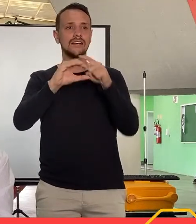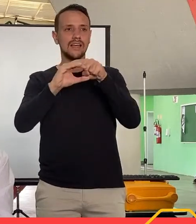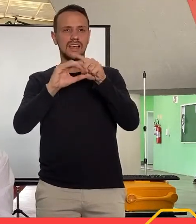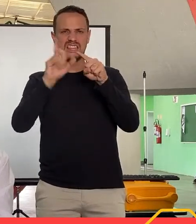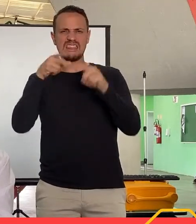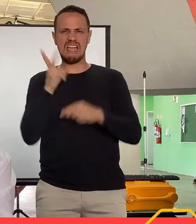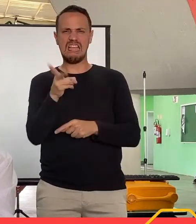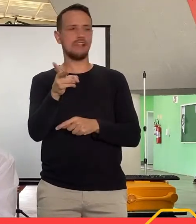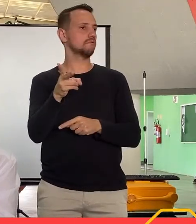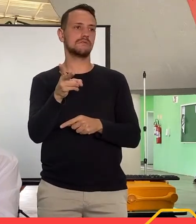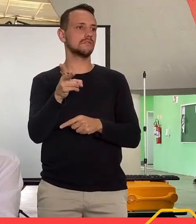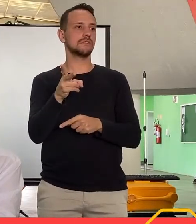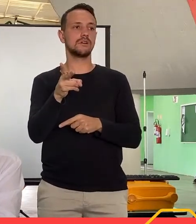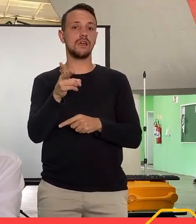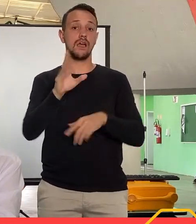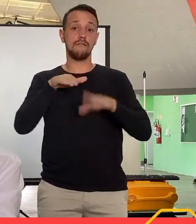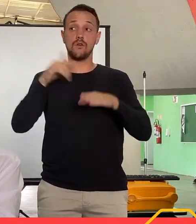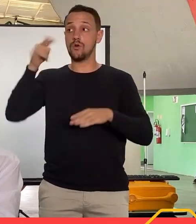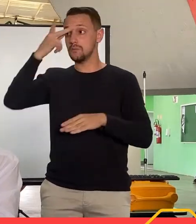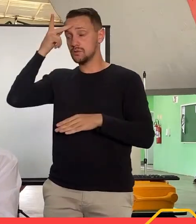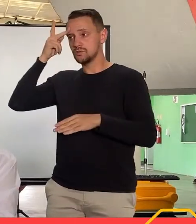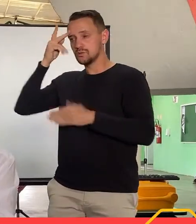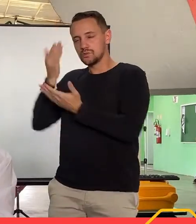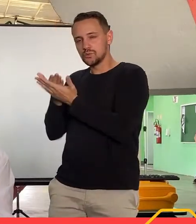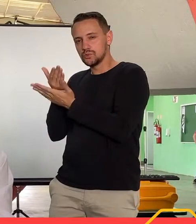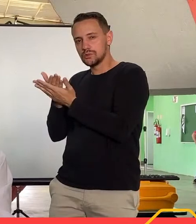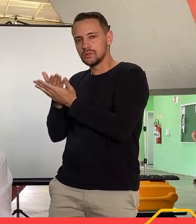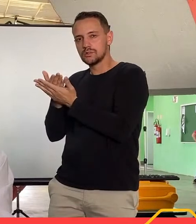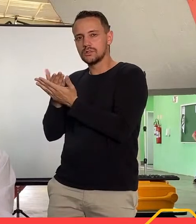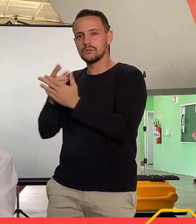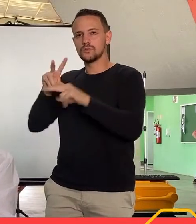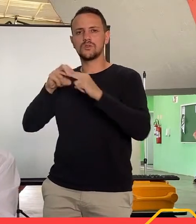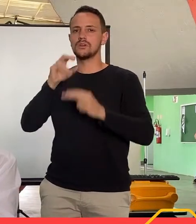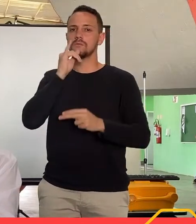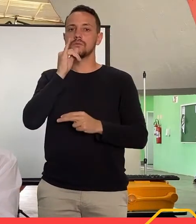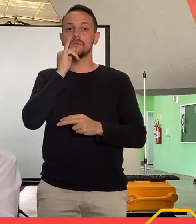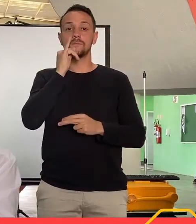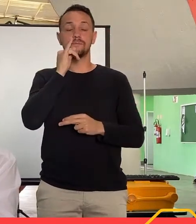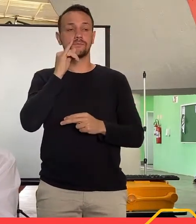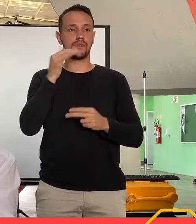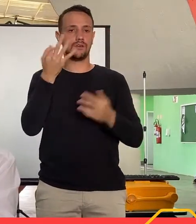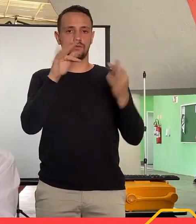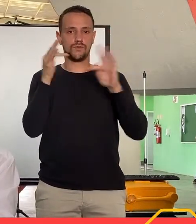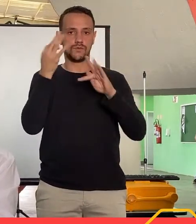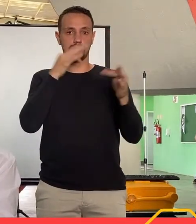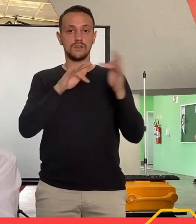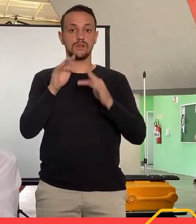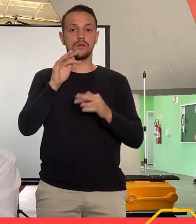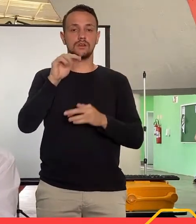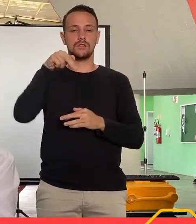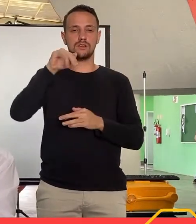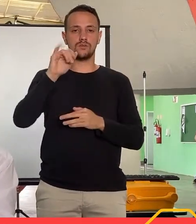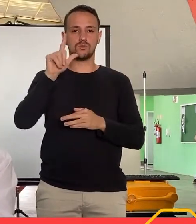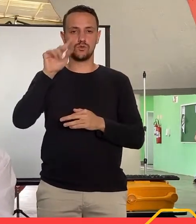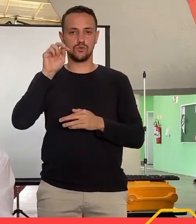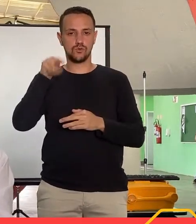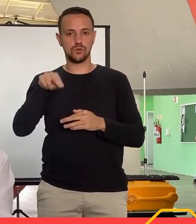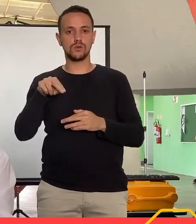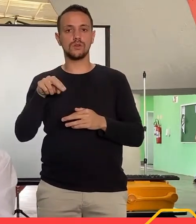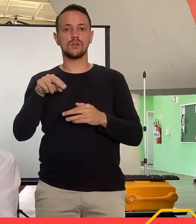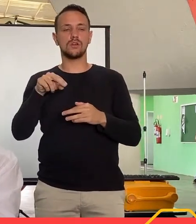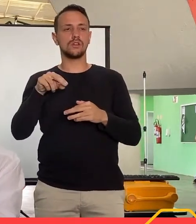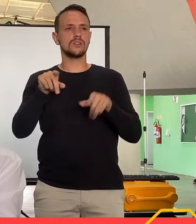daquilo. Então, a física newtoniana foi suplantada pela teoria